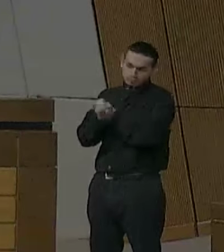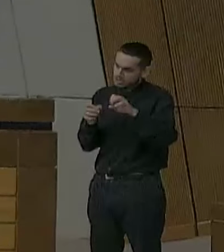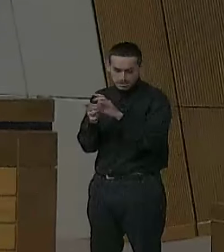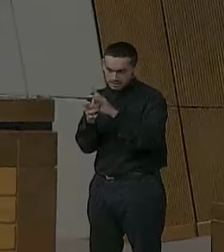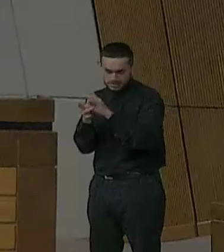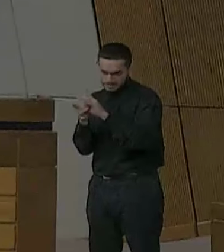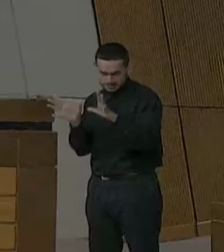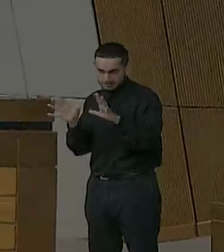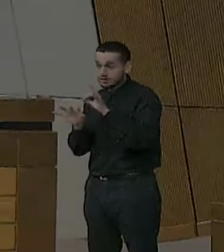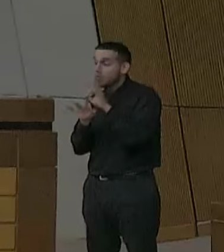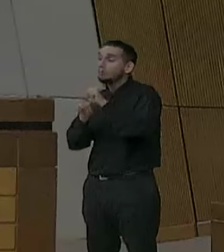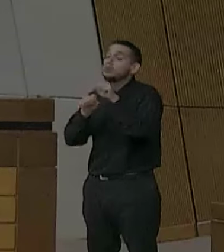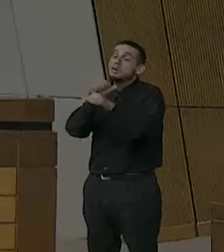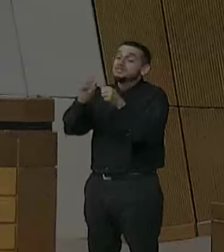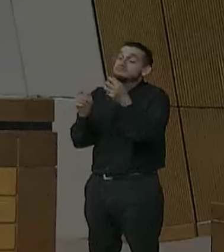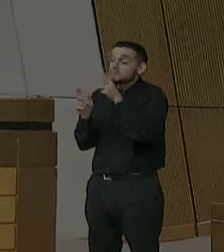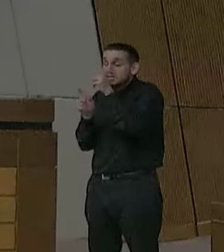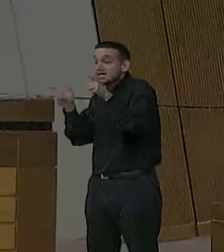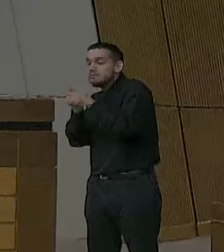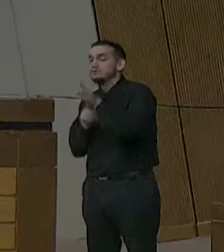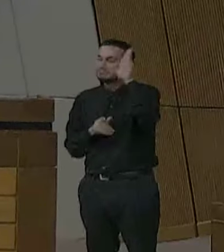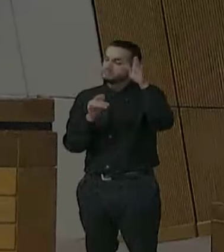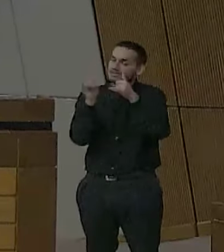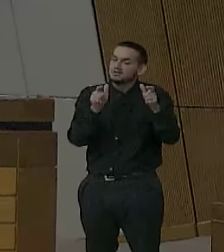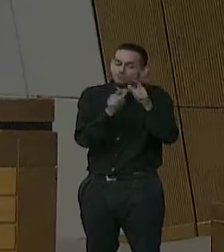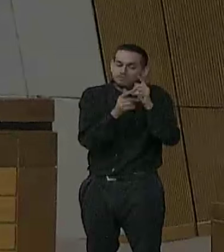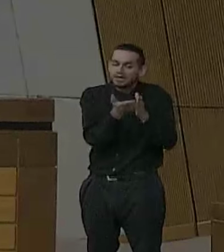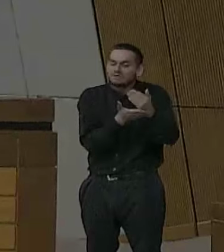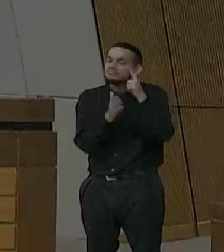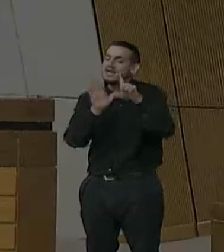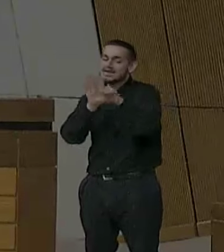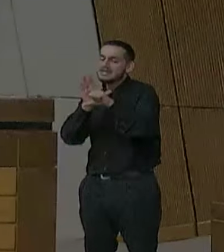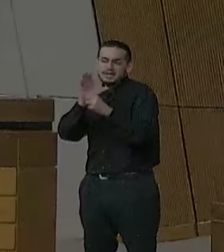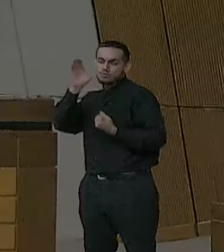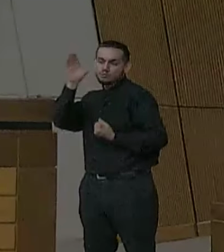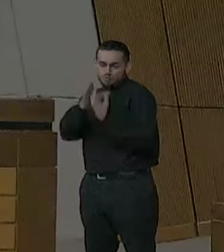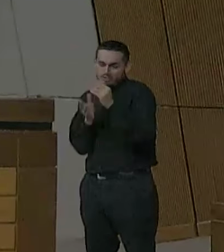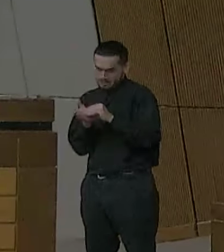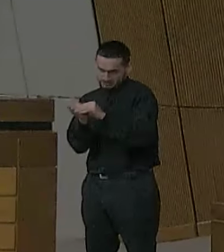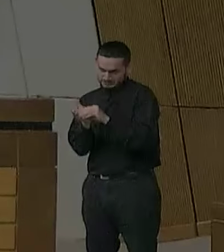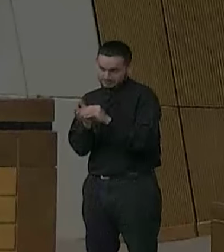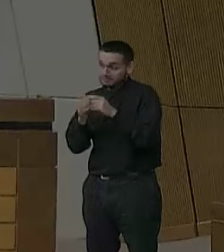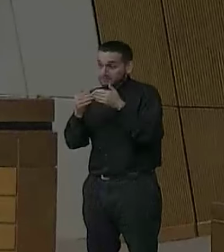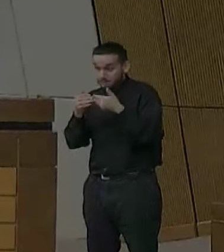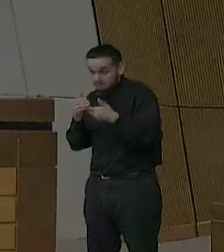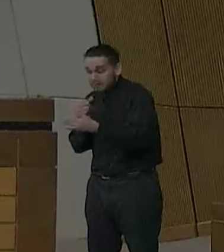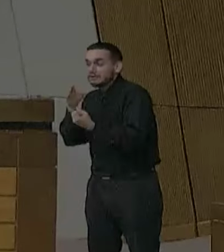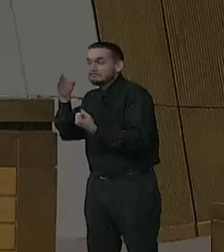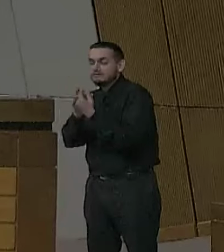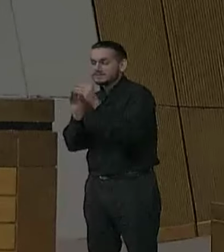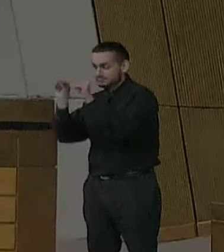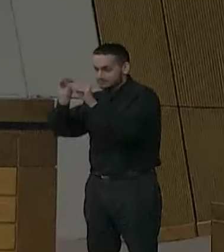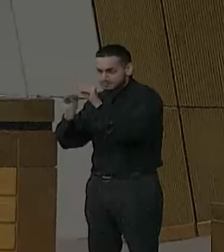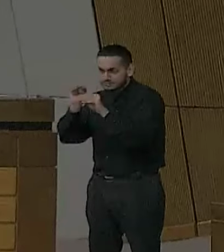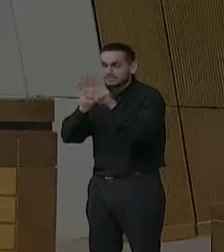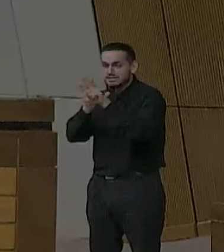algún mensaje, algo que quieran ustedes mencionar en relación a este trabajo de la reactivación de la ley, como para que al momento que se empiece a diseñar el proyecto de